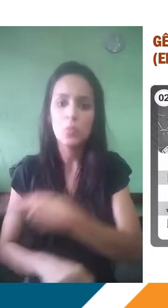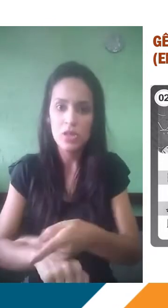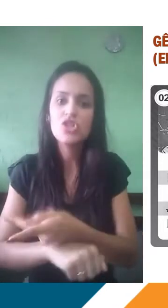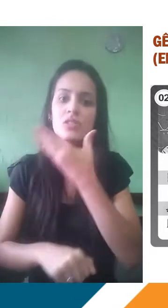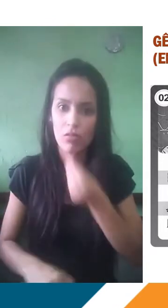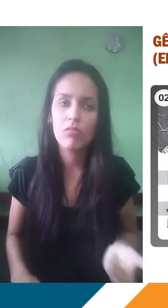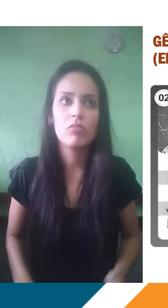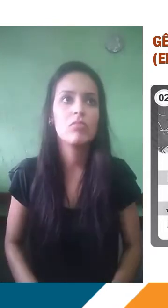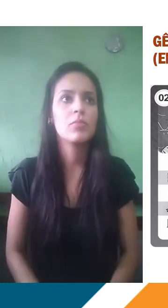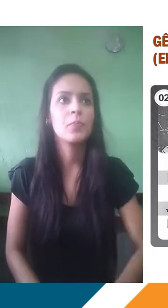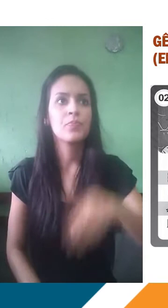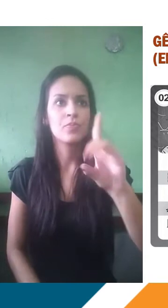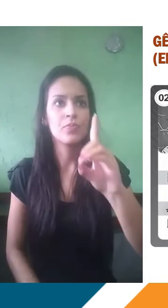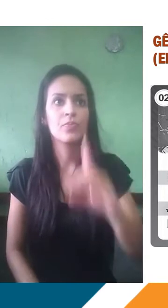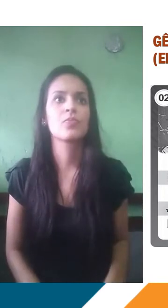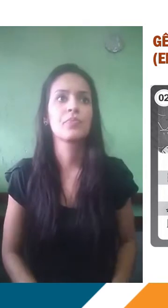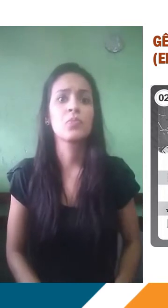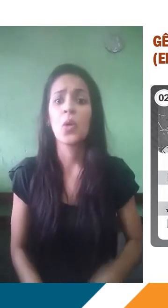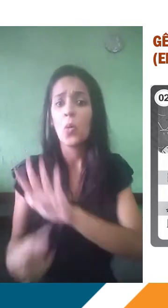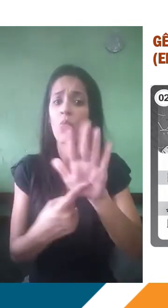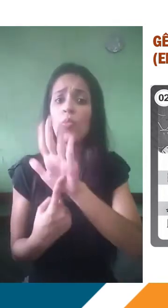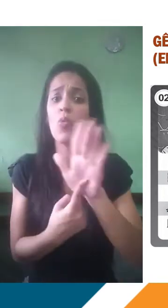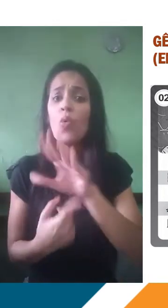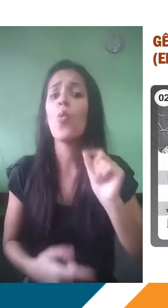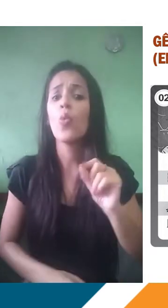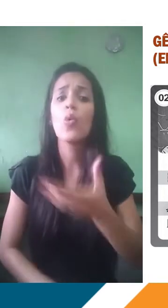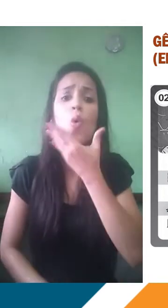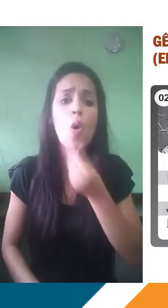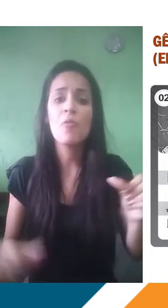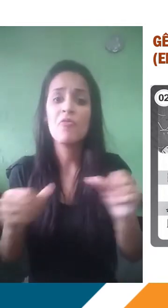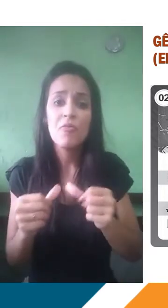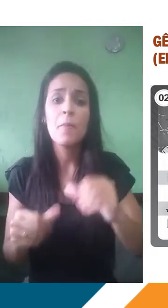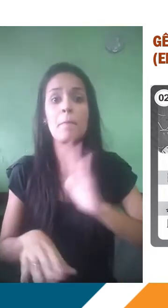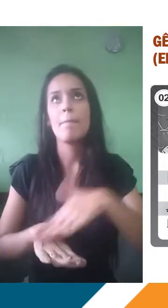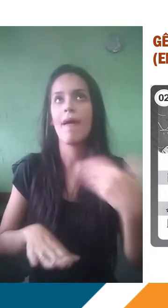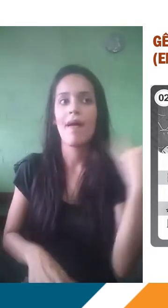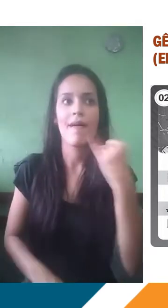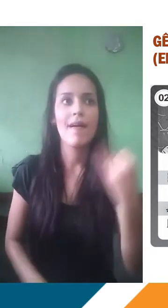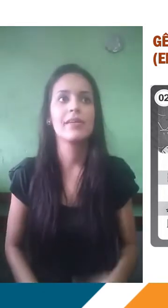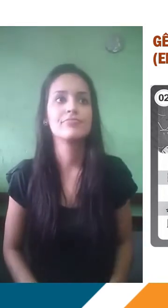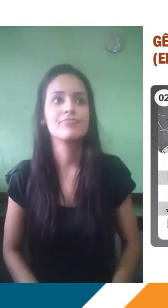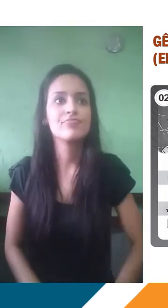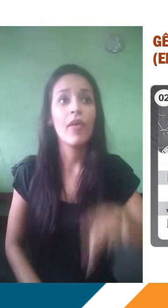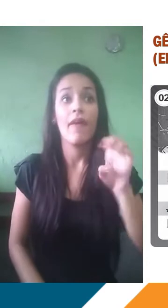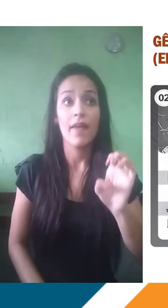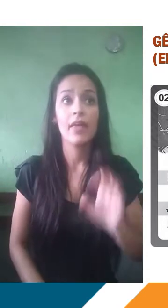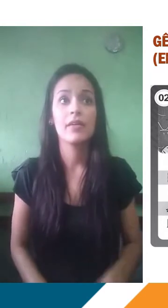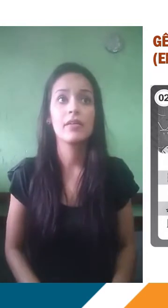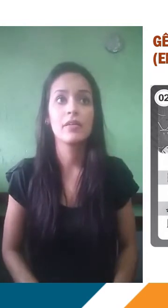pesquisador Letra E. Destacar o nome do pesquisador e sua imagem no início do texto Então, pessoal,